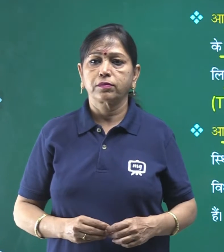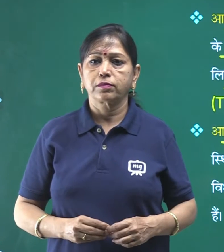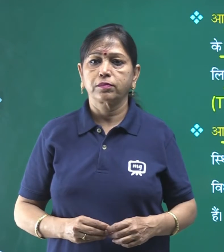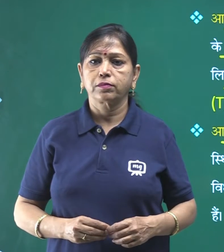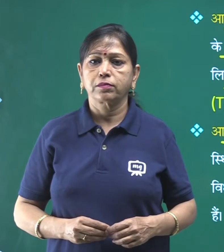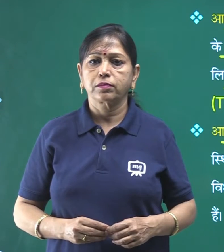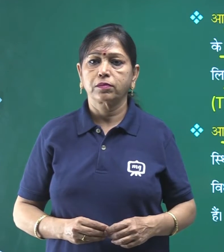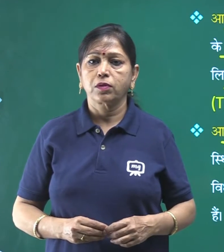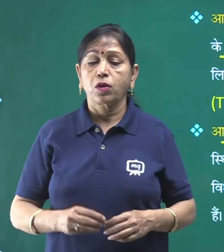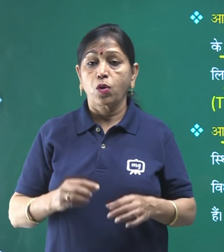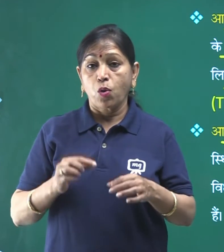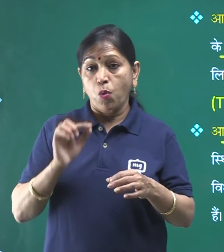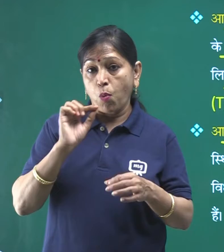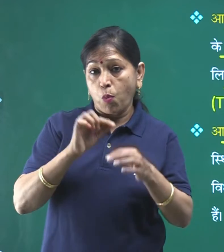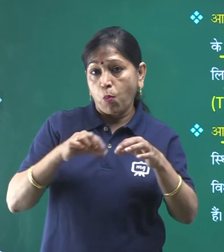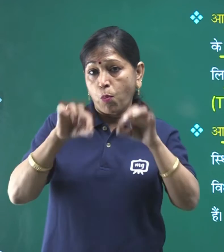मूल स्थिति के